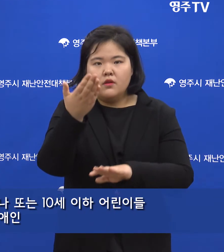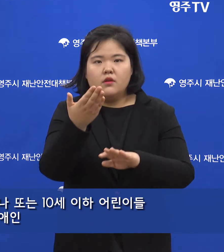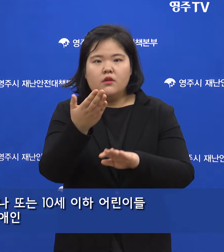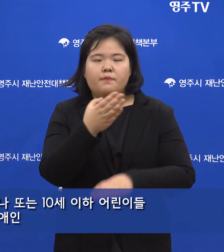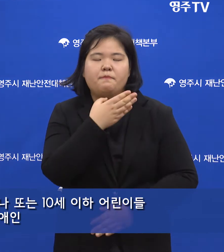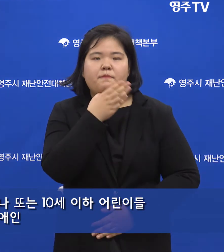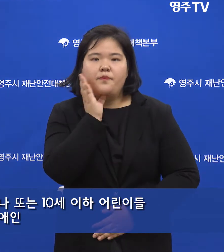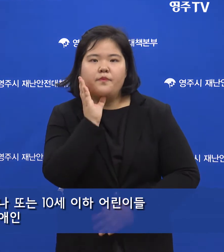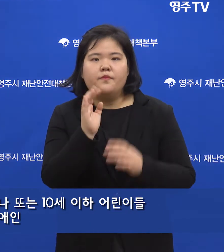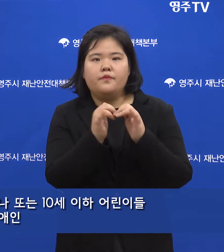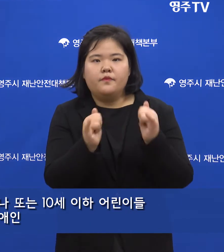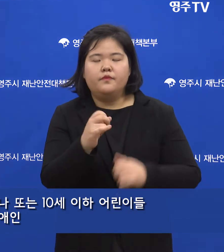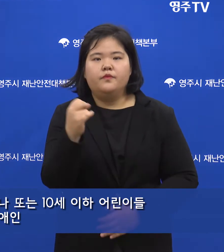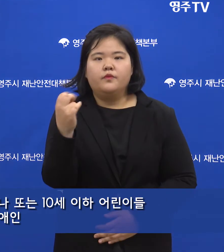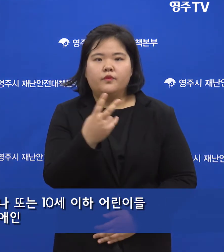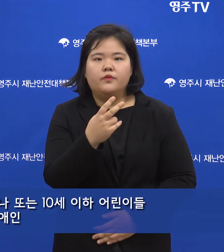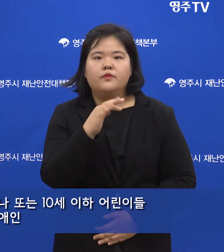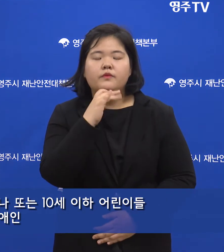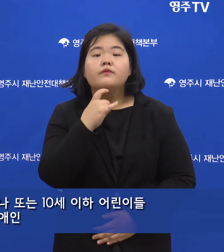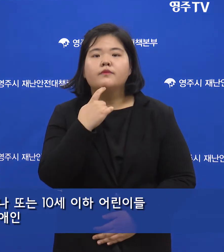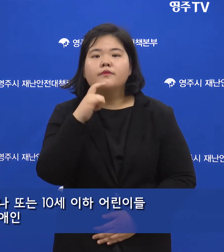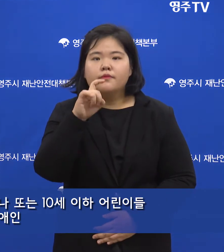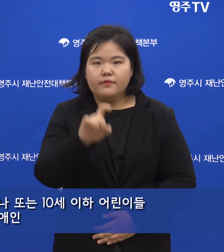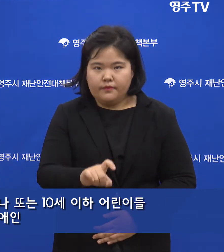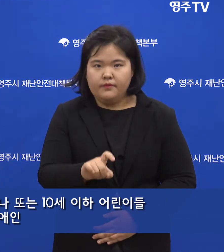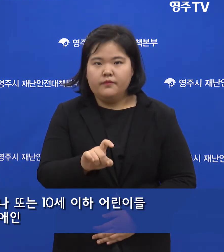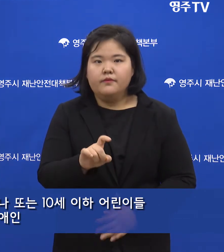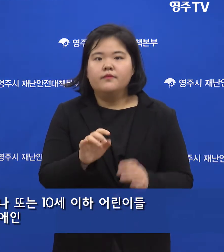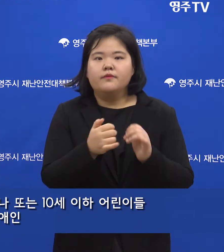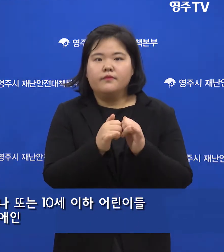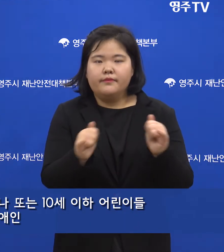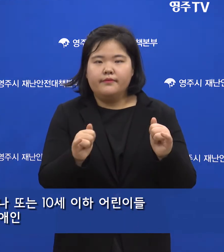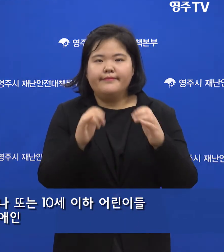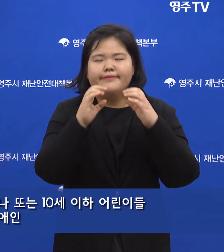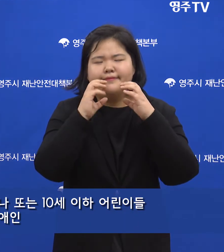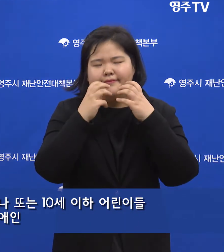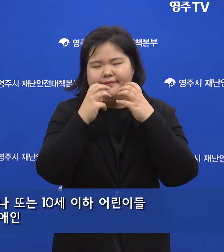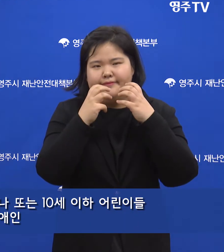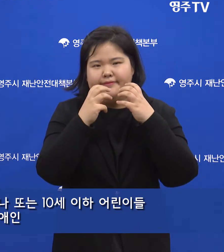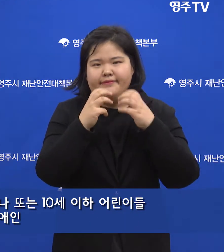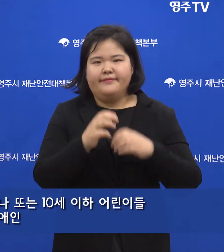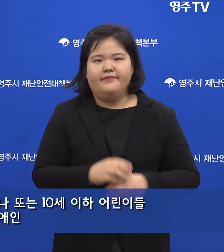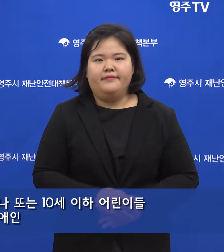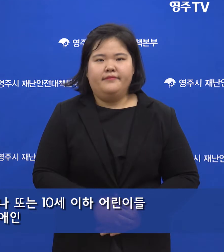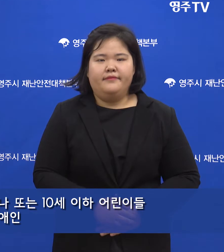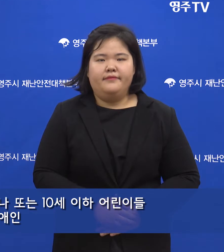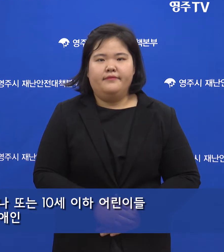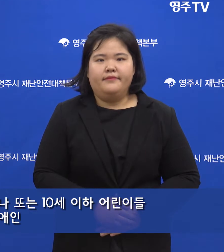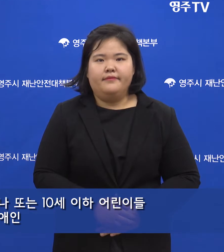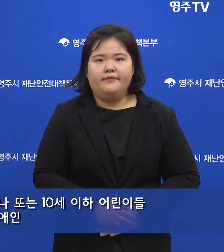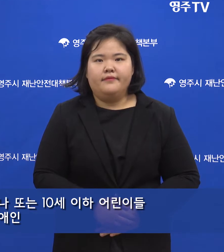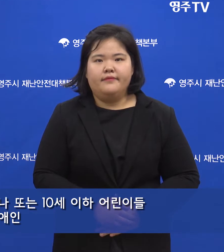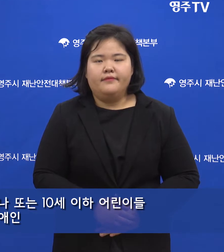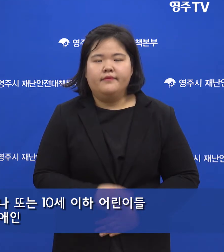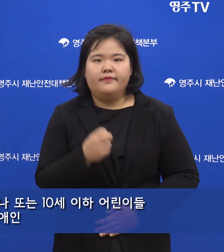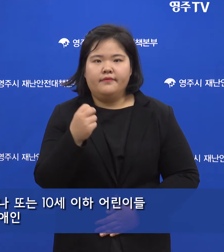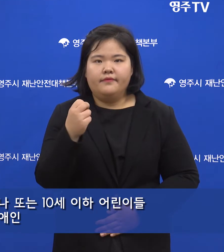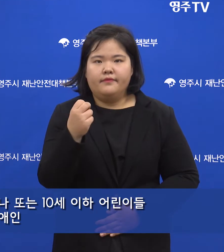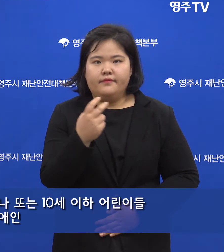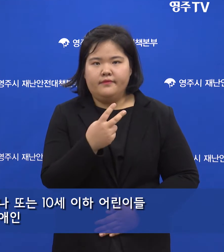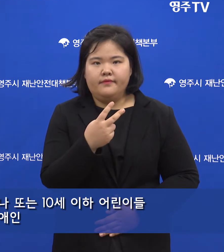또는 10세 이하죠. 10세 이하 어린이들